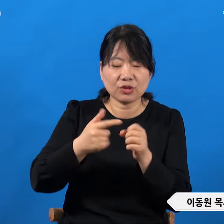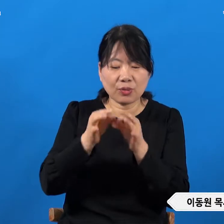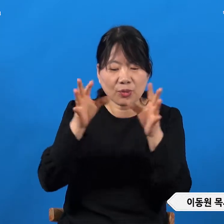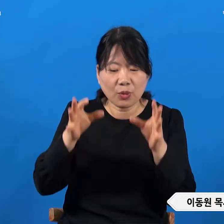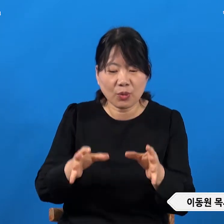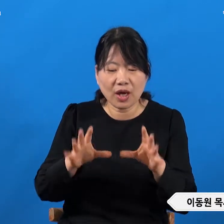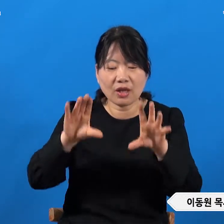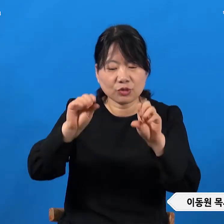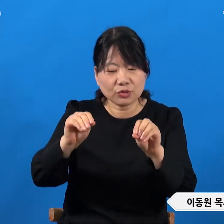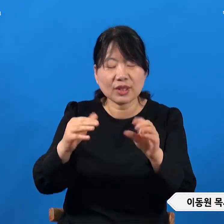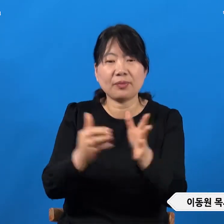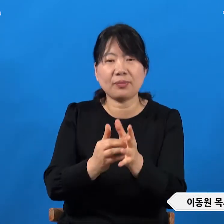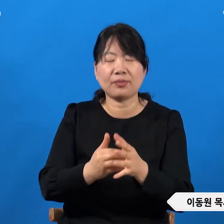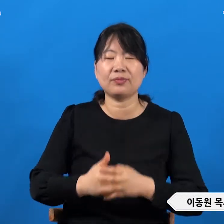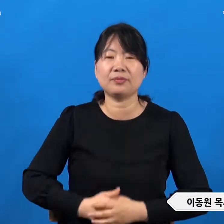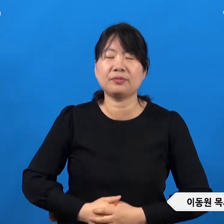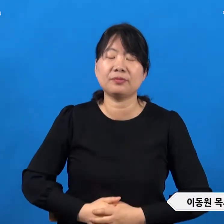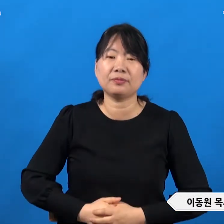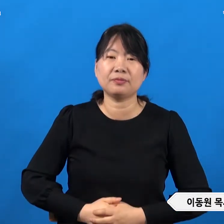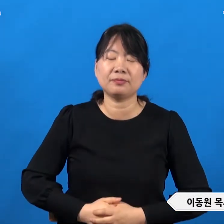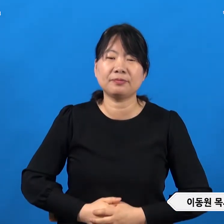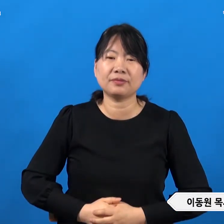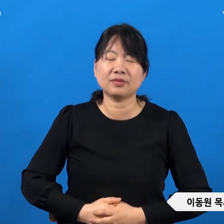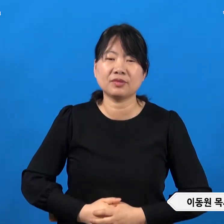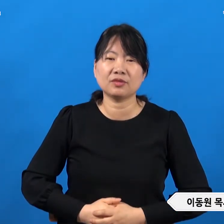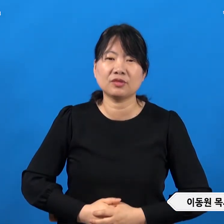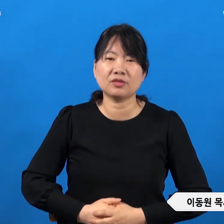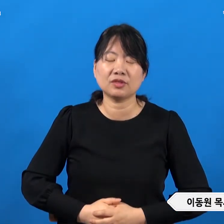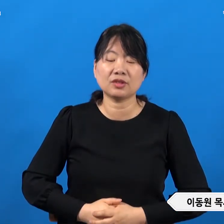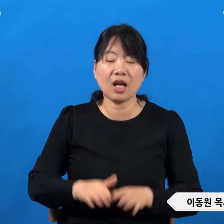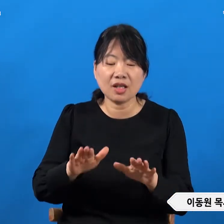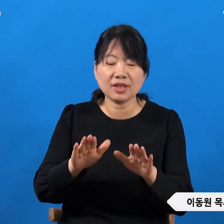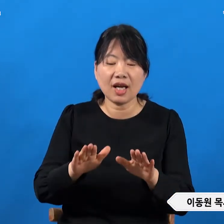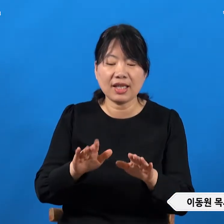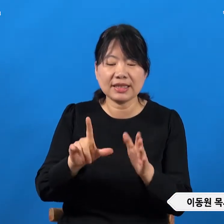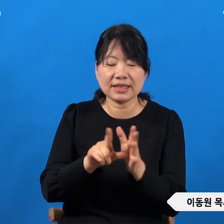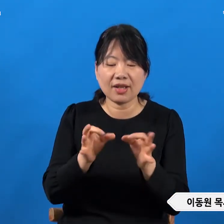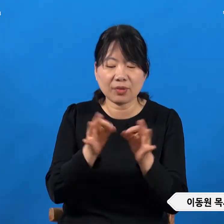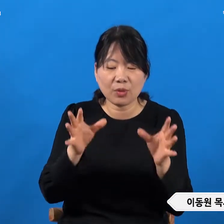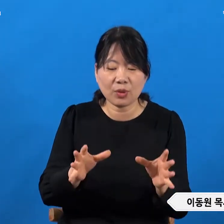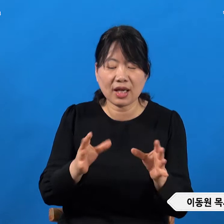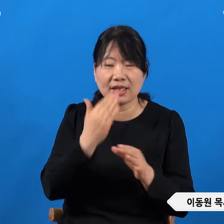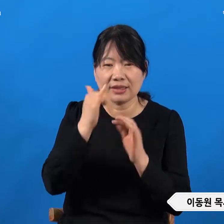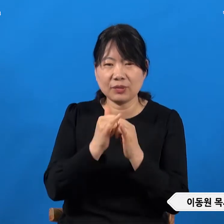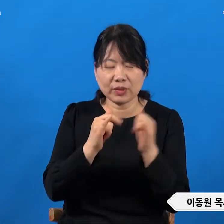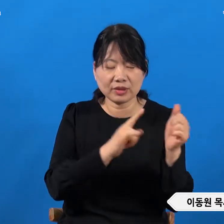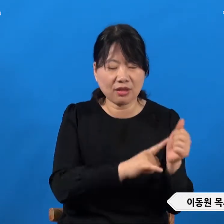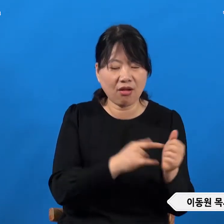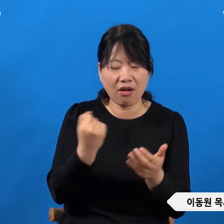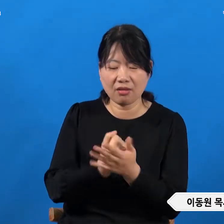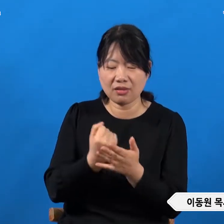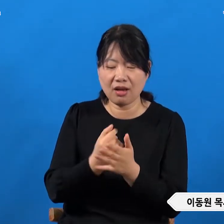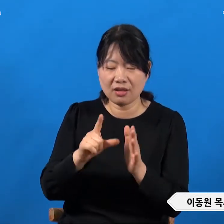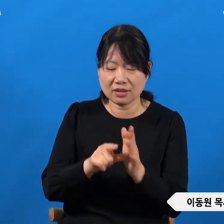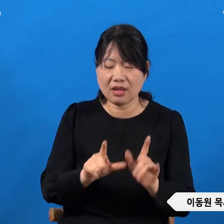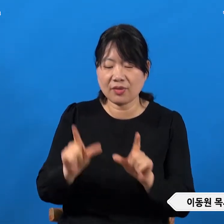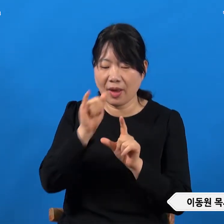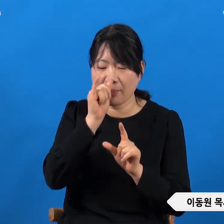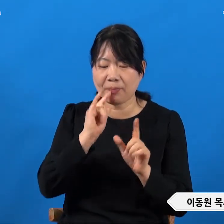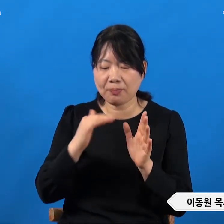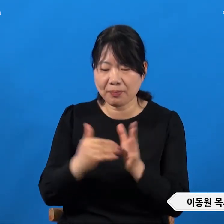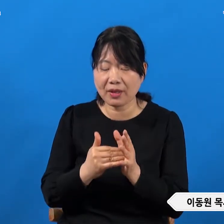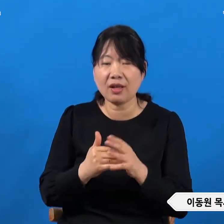16년간 중단되고 말았습니다. 자, 그 시간 동안 이스라엘 백성들은 얼마나 안타까운 시간을